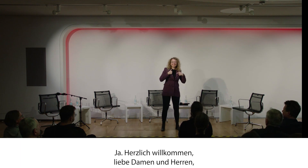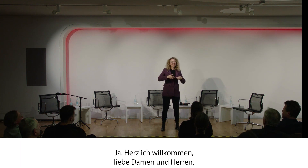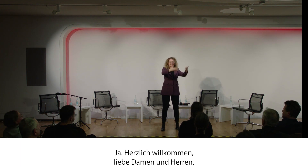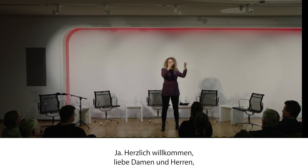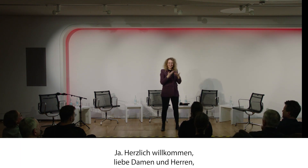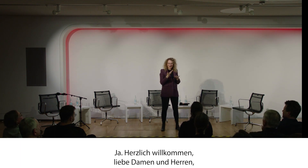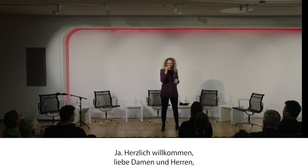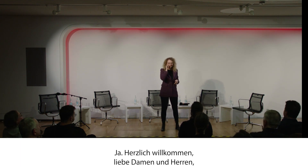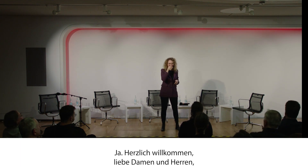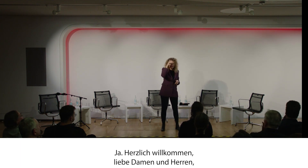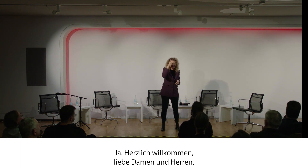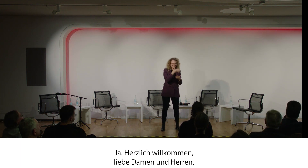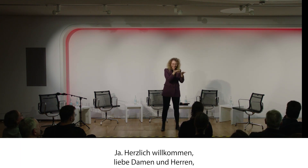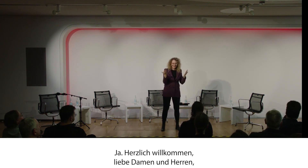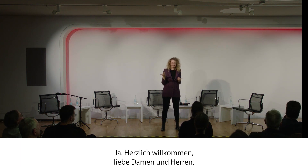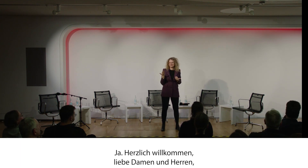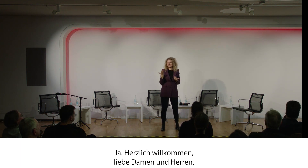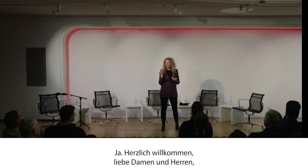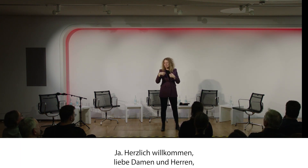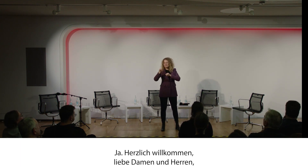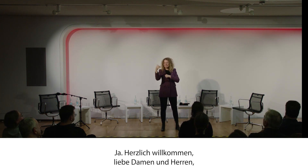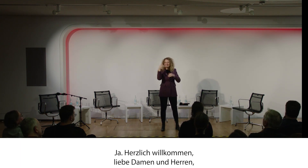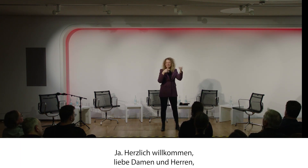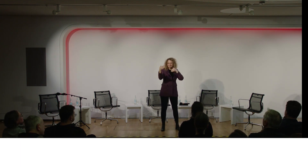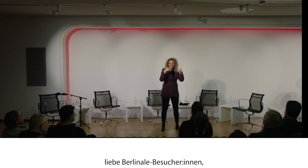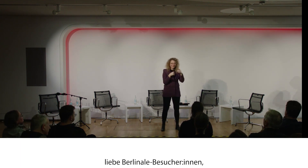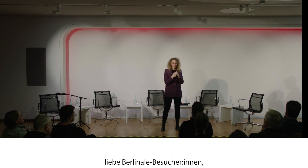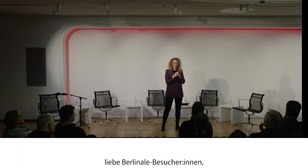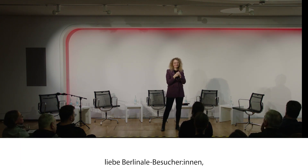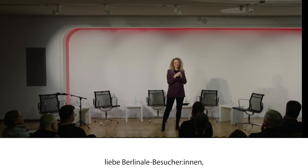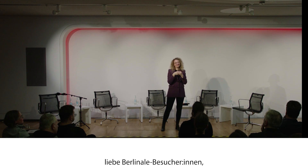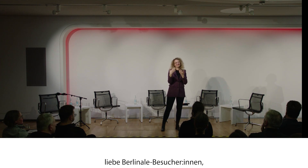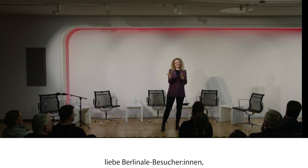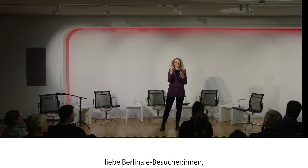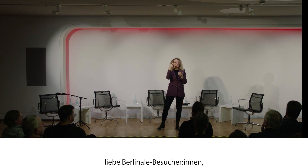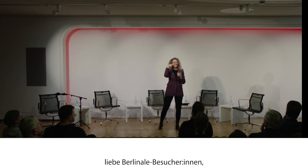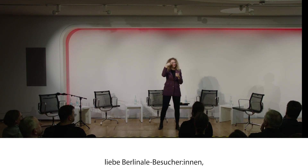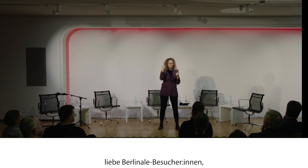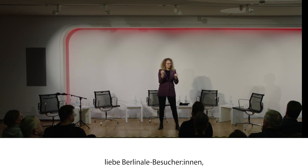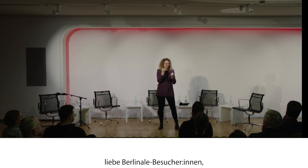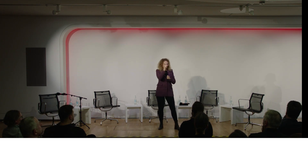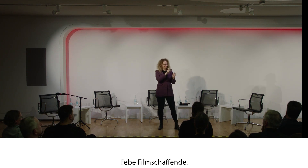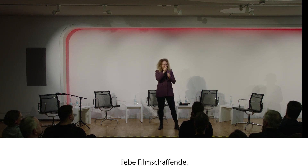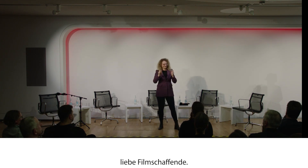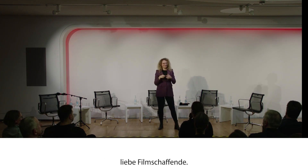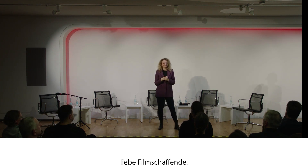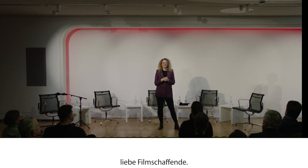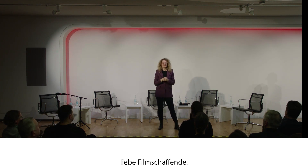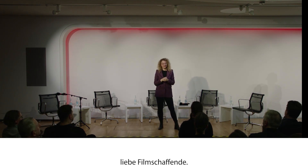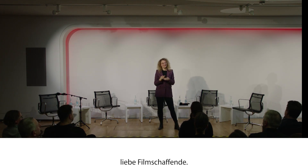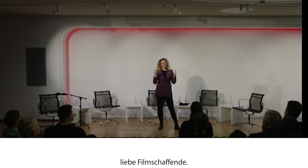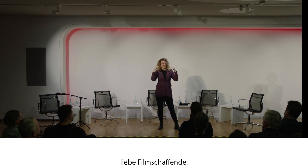Ja, herzlich willkommen, liebe Damen und Herren, liebe Bernilale-BesucherInnen, liebe